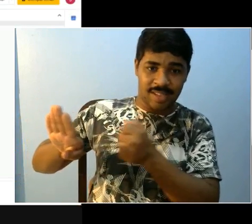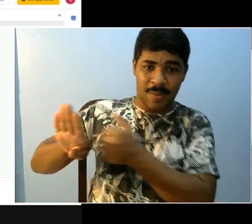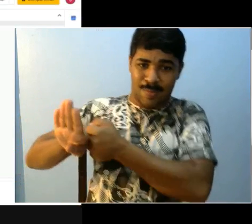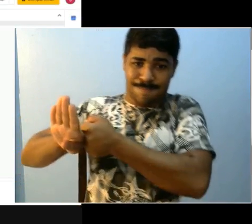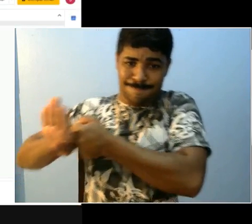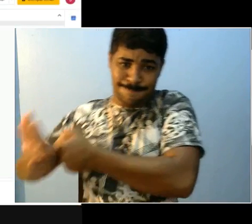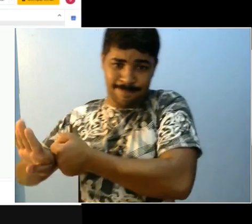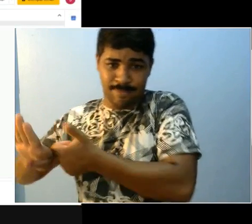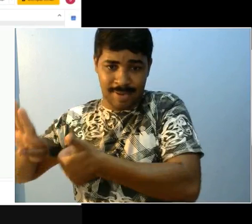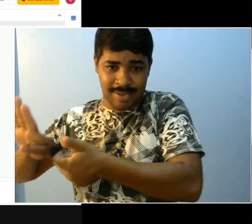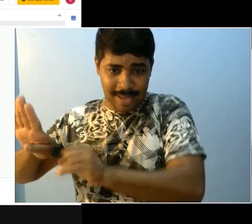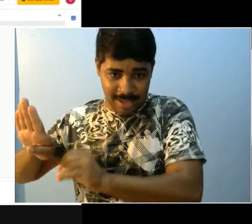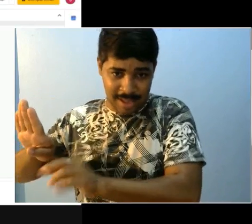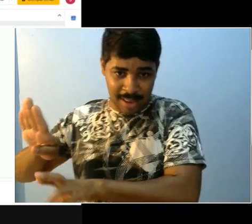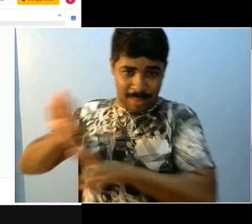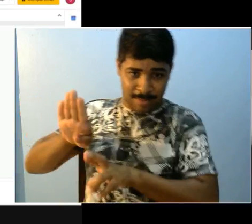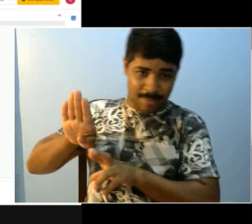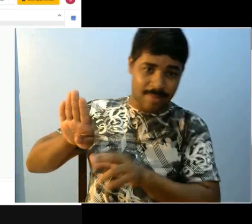10.